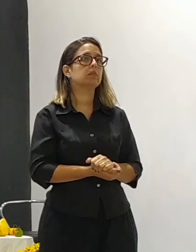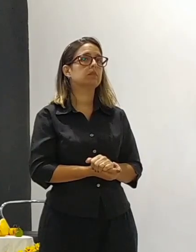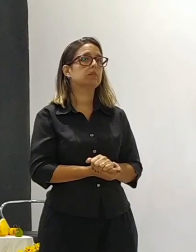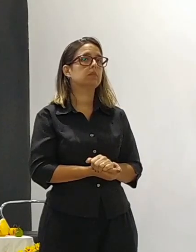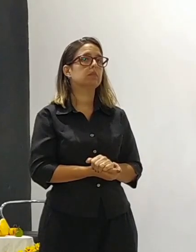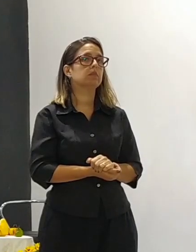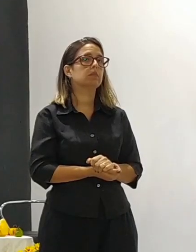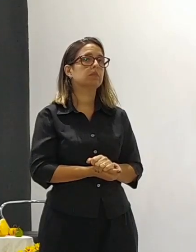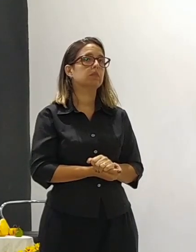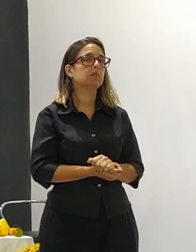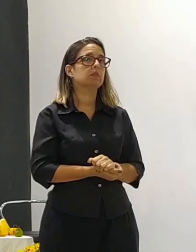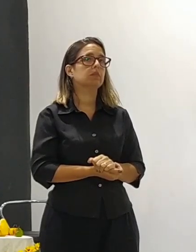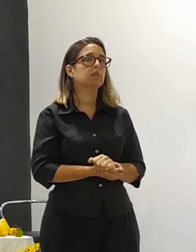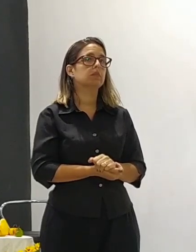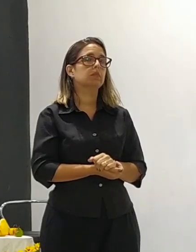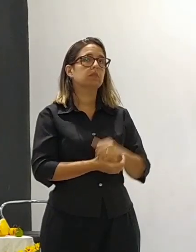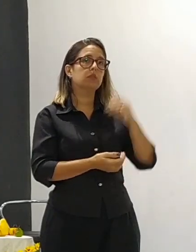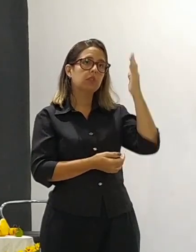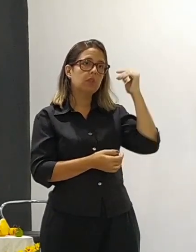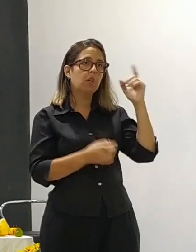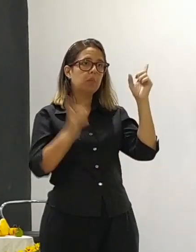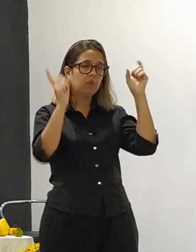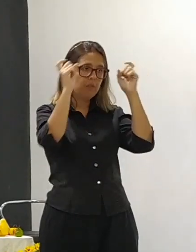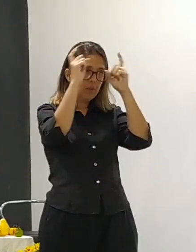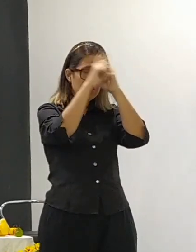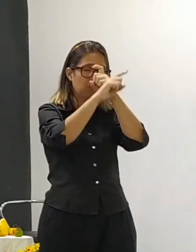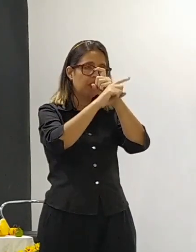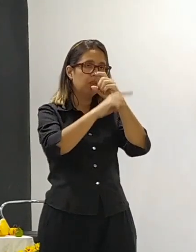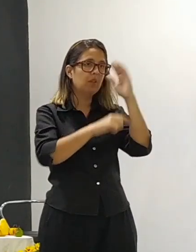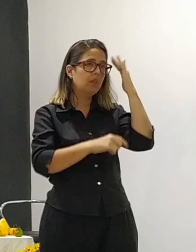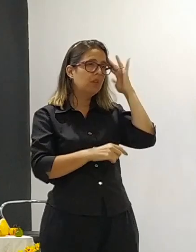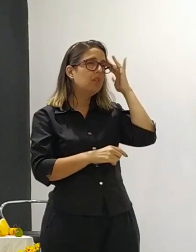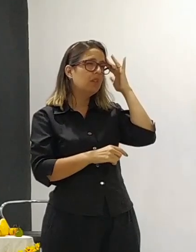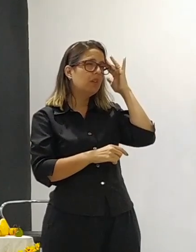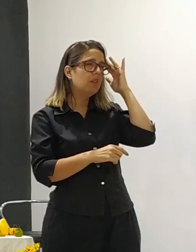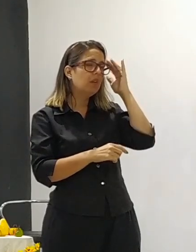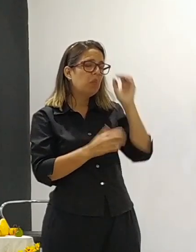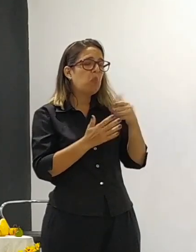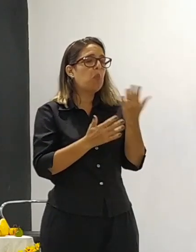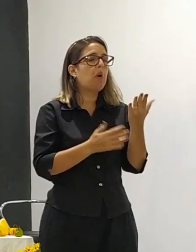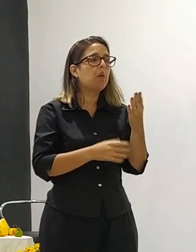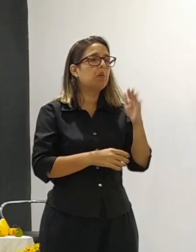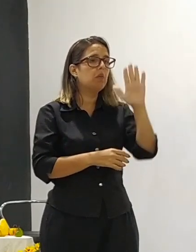dificuldade? É a gente entender qual é o nosso chamado. Porque, irmãos,